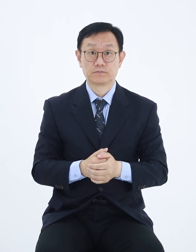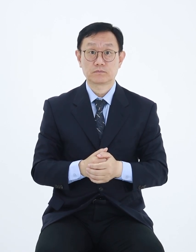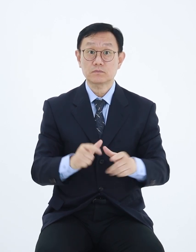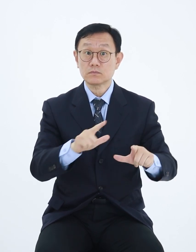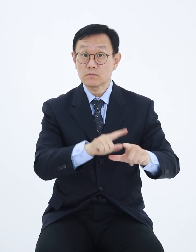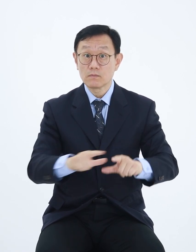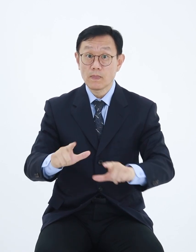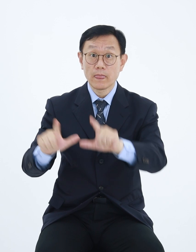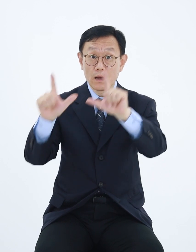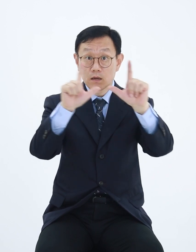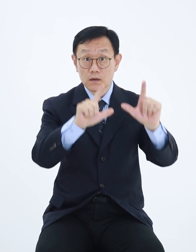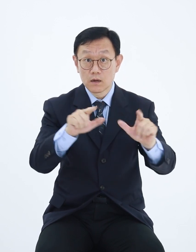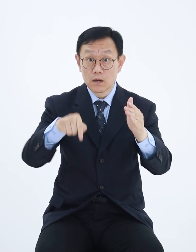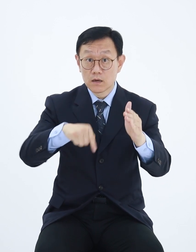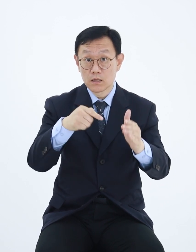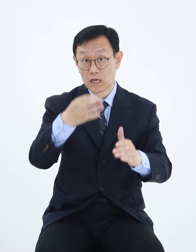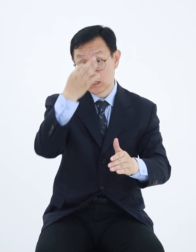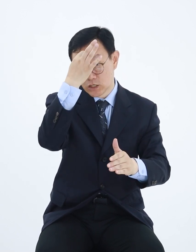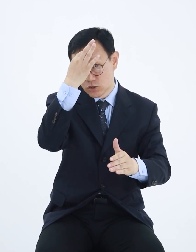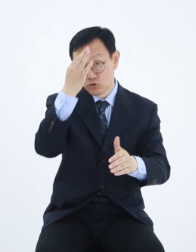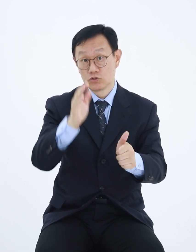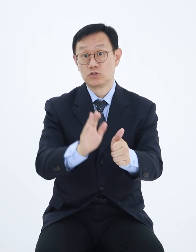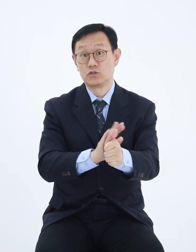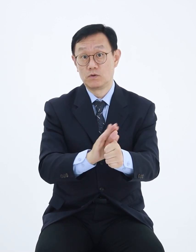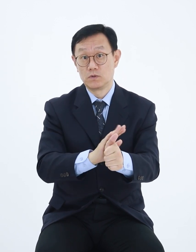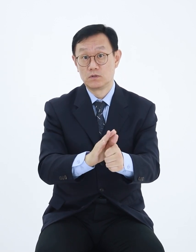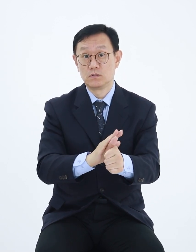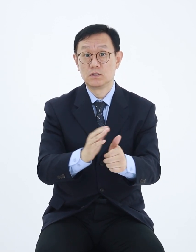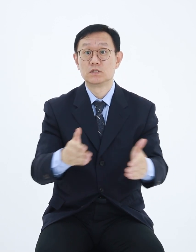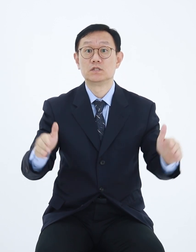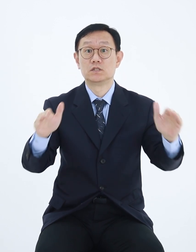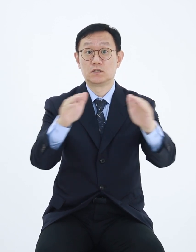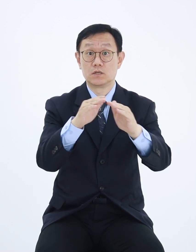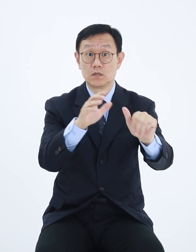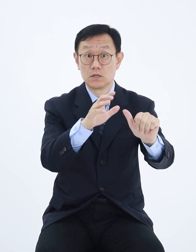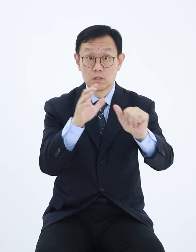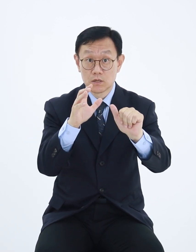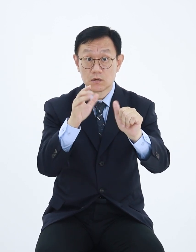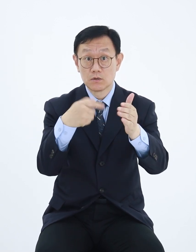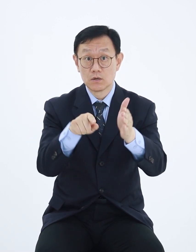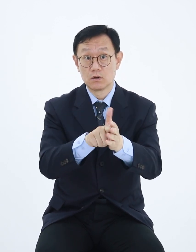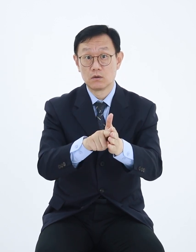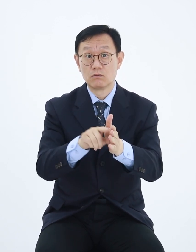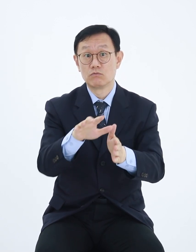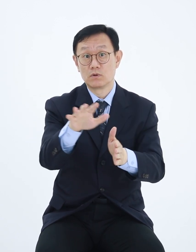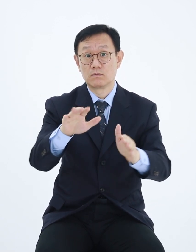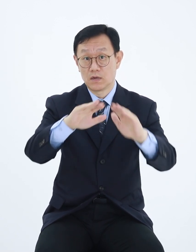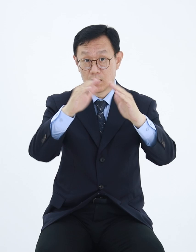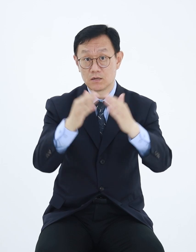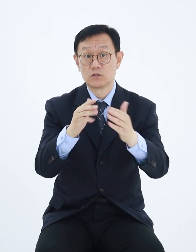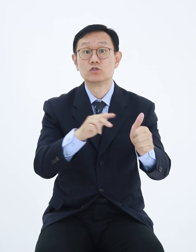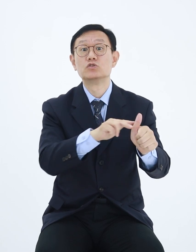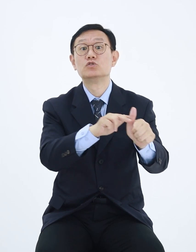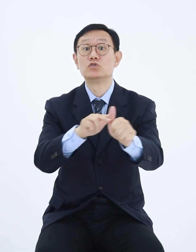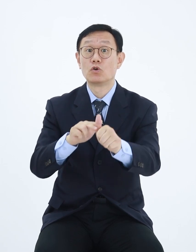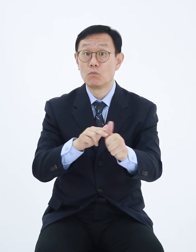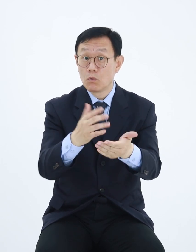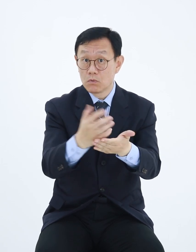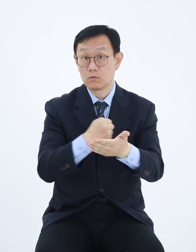일상생활 속에서 각종 기술이나 서비스, 시설 등을 이용하기 위해 우리는 많은 정보를 필요로 합니다.